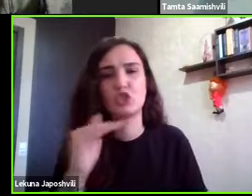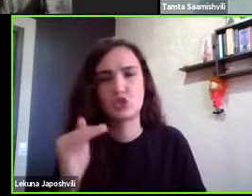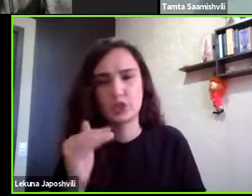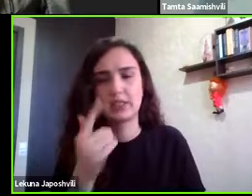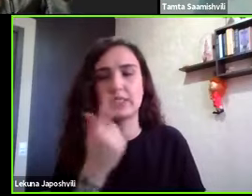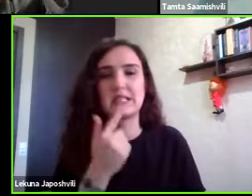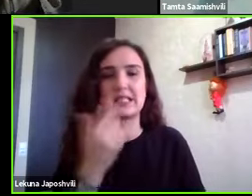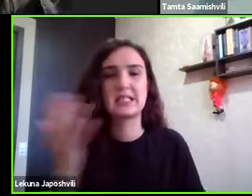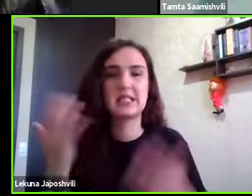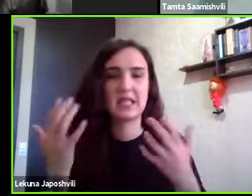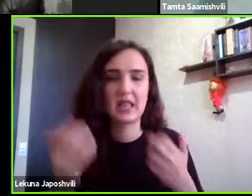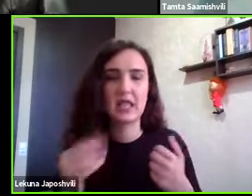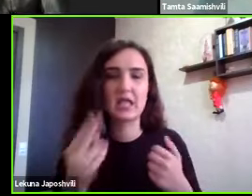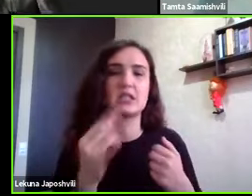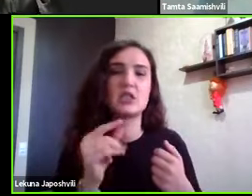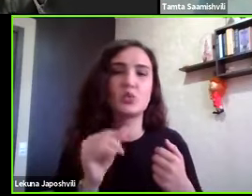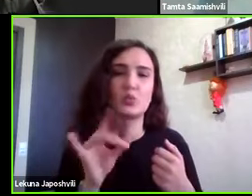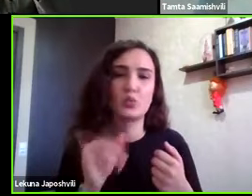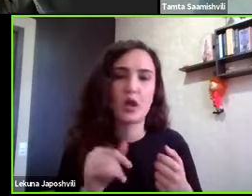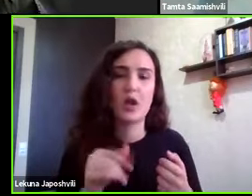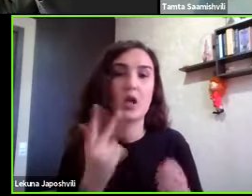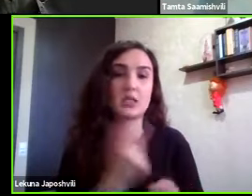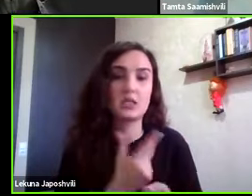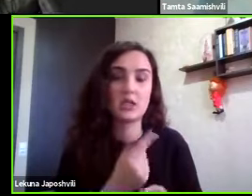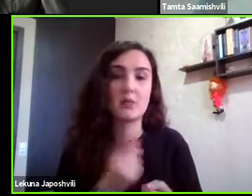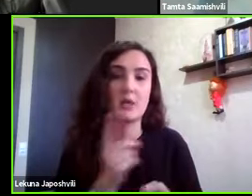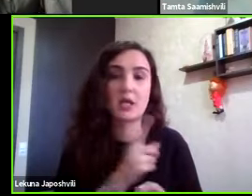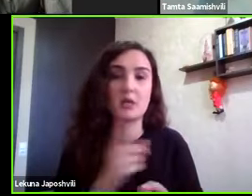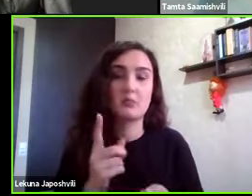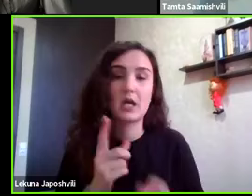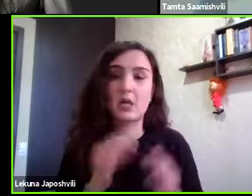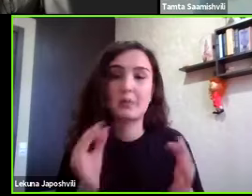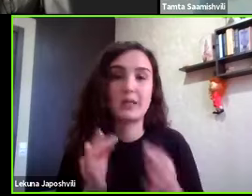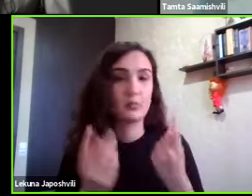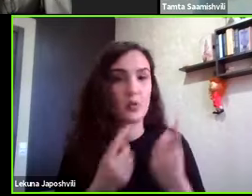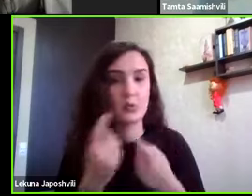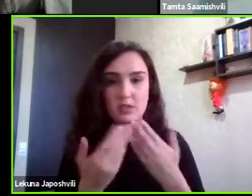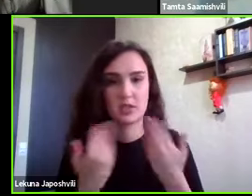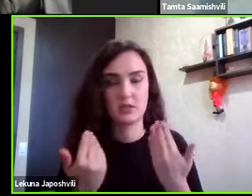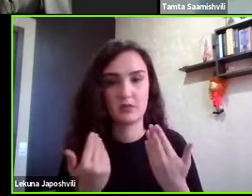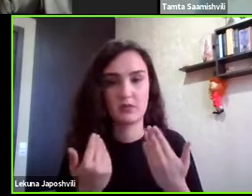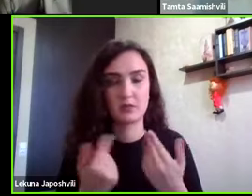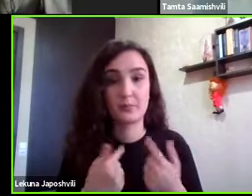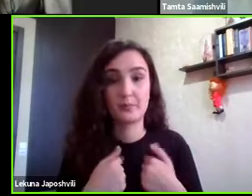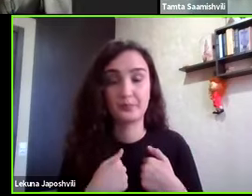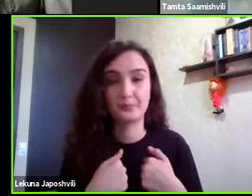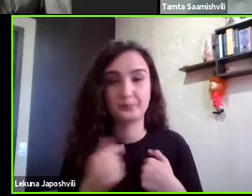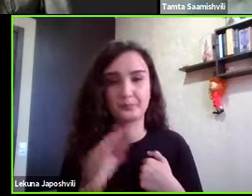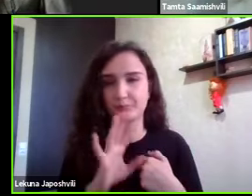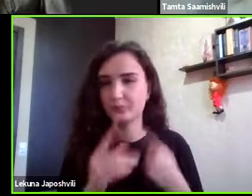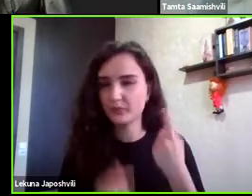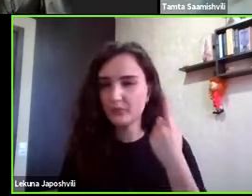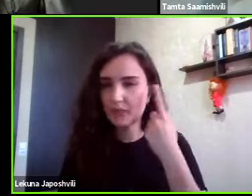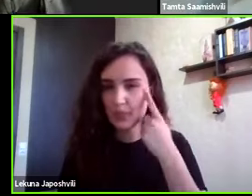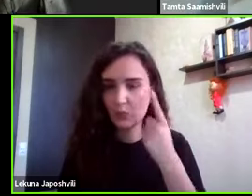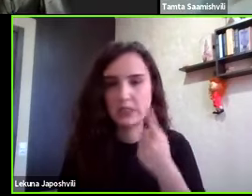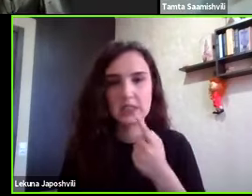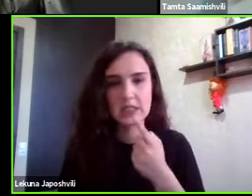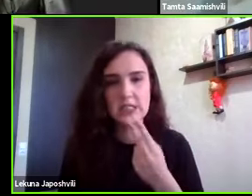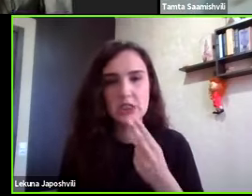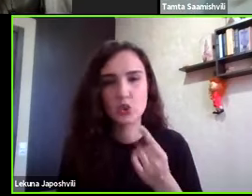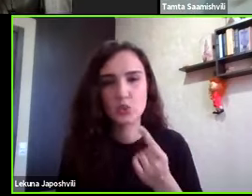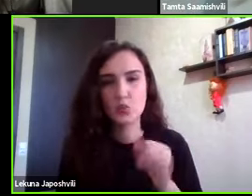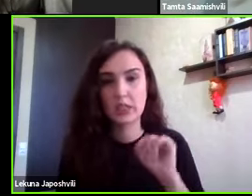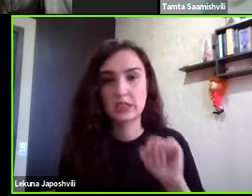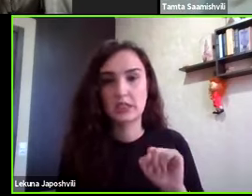წითელას, წითურას აცრა, მაგრამ აი ერთმნიშვნელოვნად არაფერი ინფორმაცია არ აქვს. ეხა არ ამგონი, რომ წითელას და წითურას აცრა